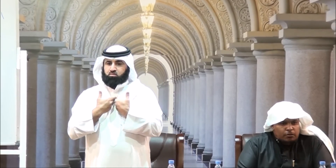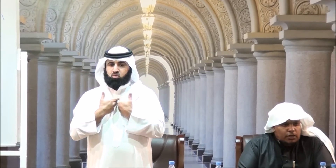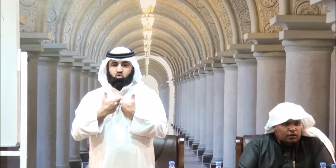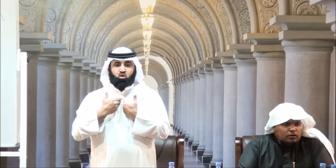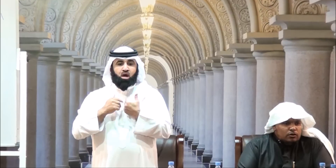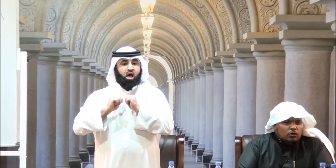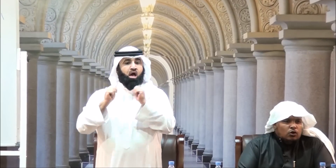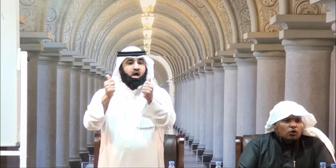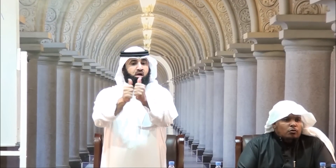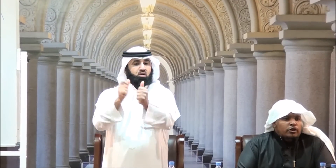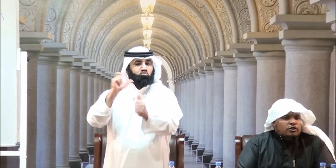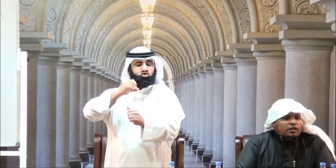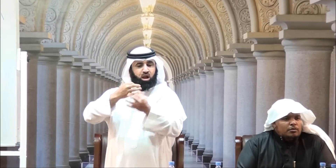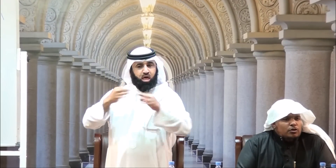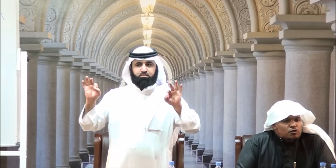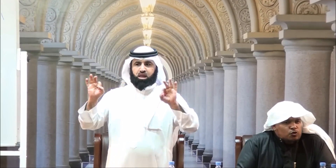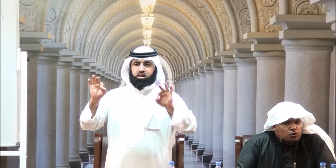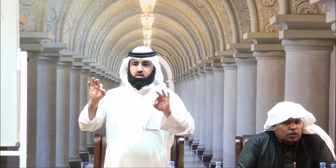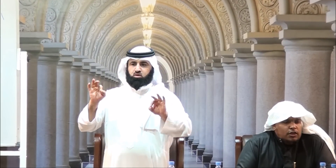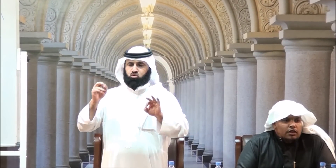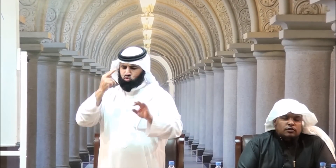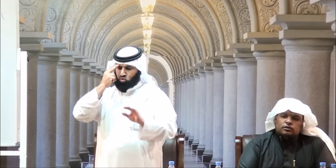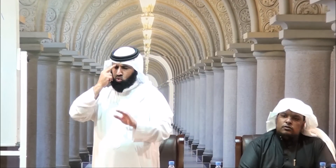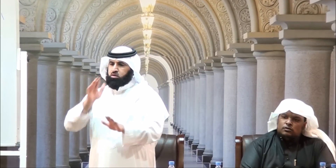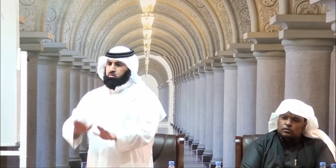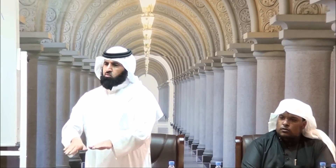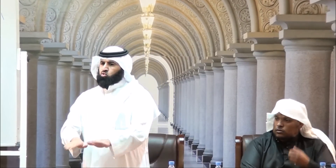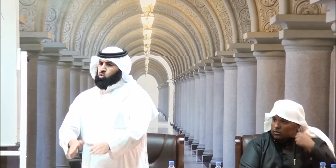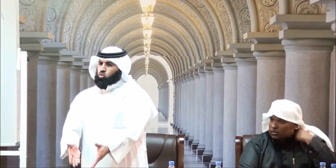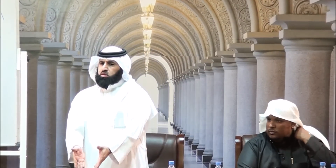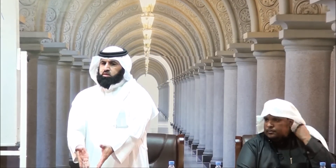وأهله مسلمين ومن عندنا من السعودية